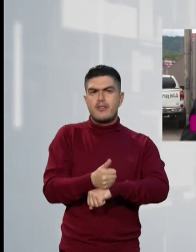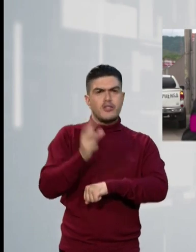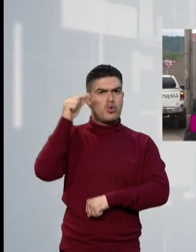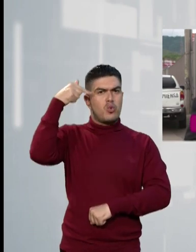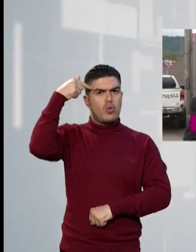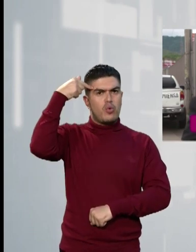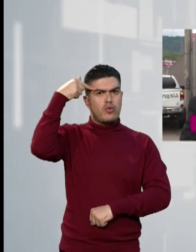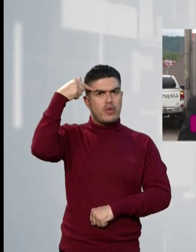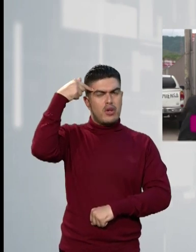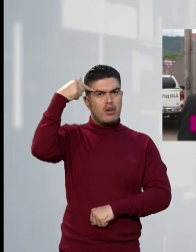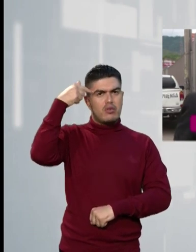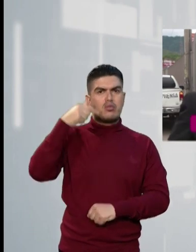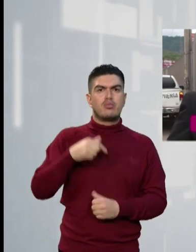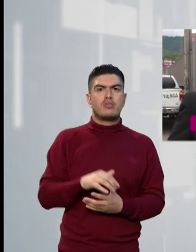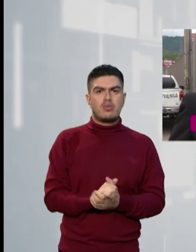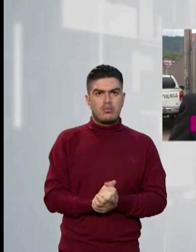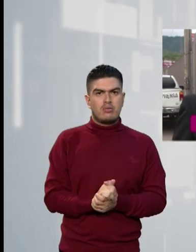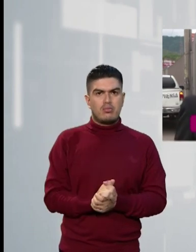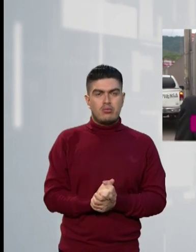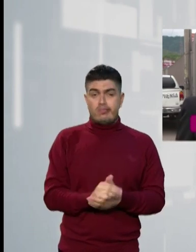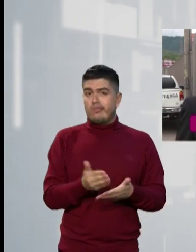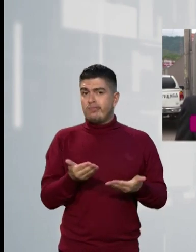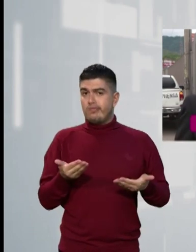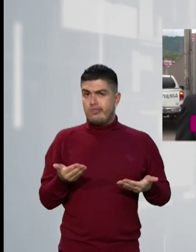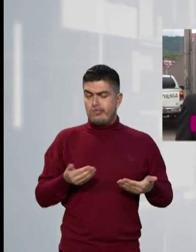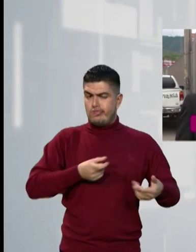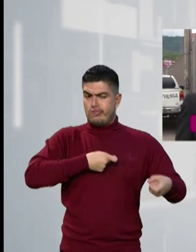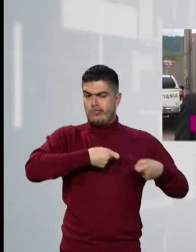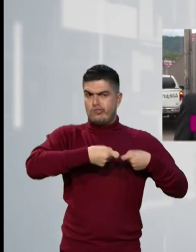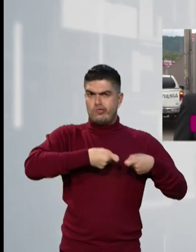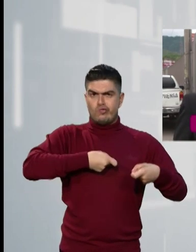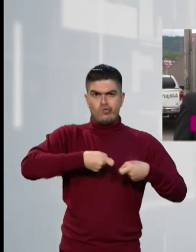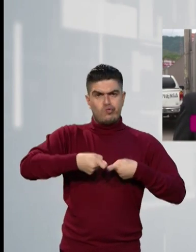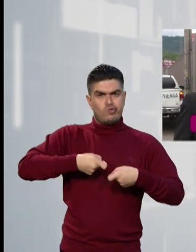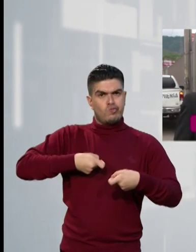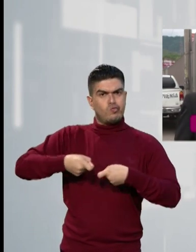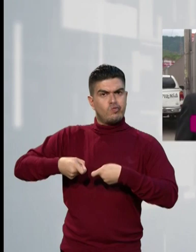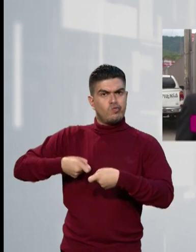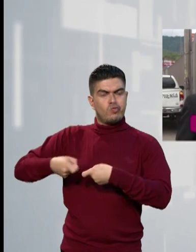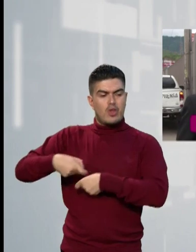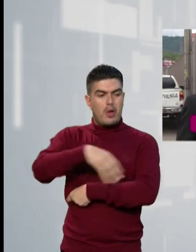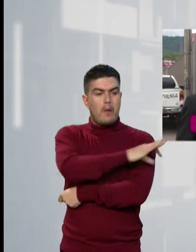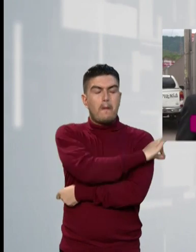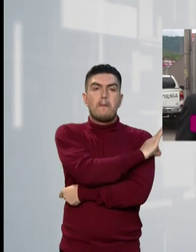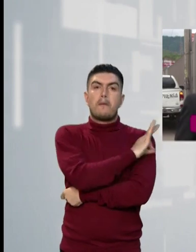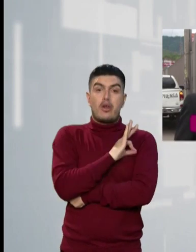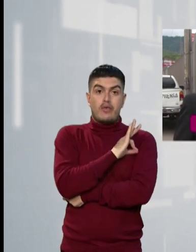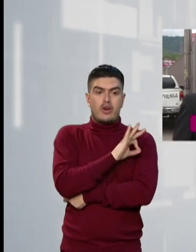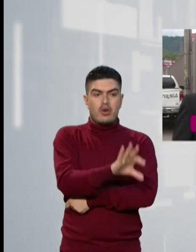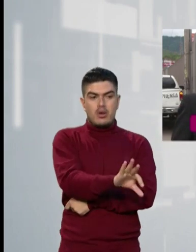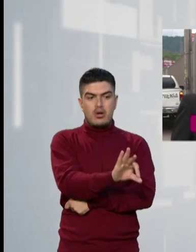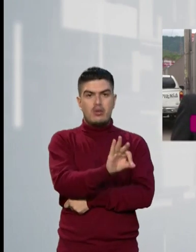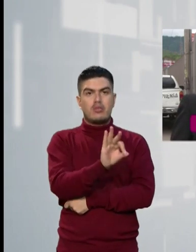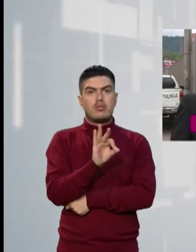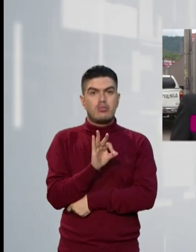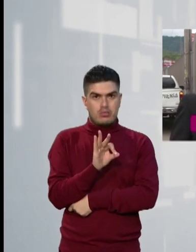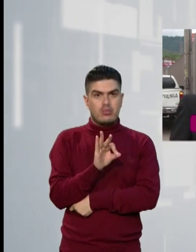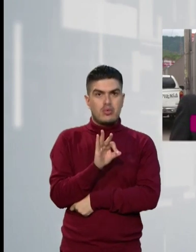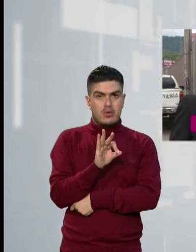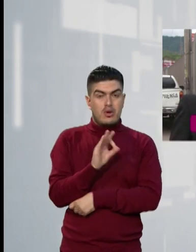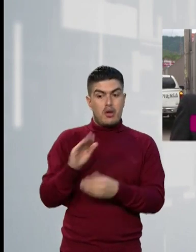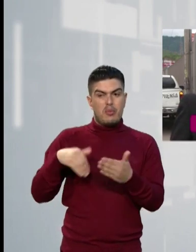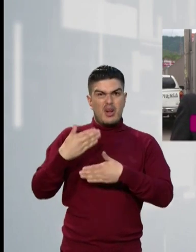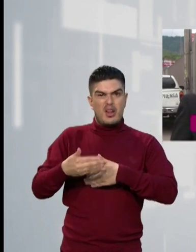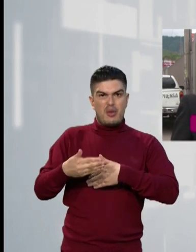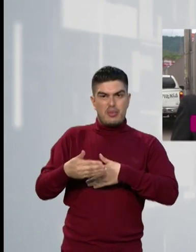Honduras cerrar el círculo de poder a través de la manipulación de la elección del fiscal general del estado para hacer persecución